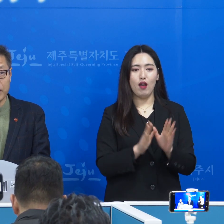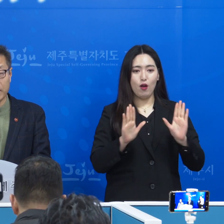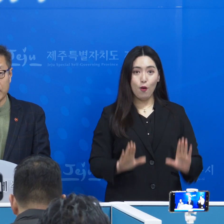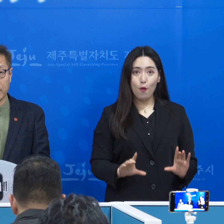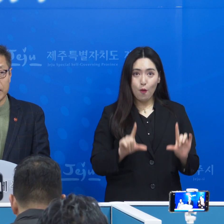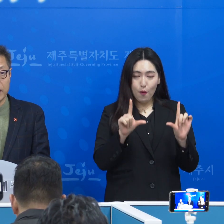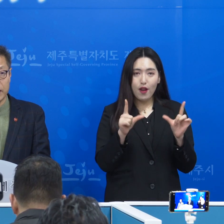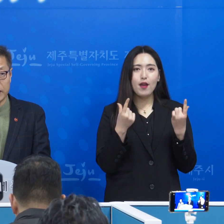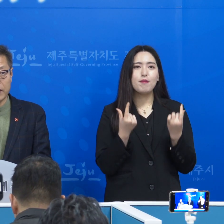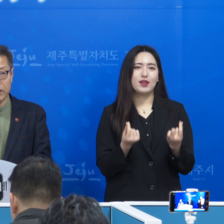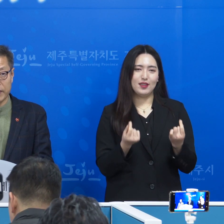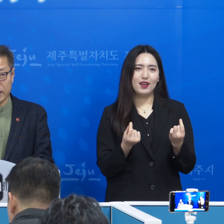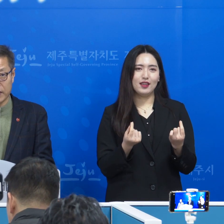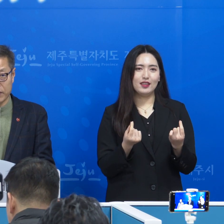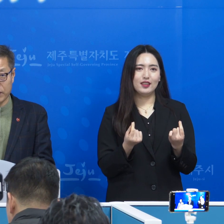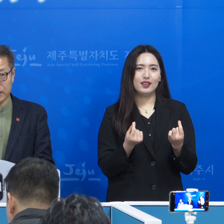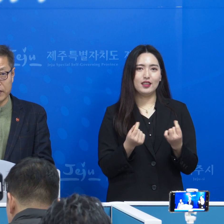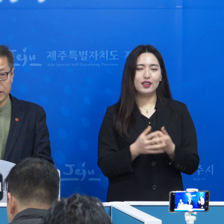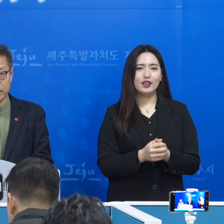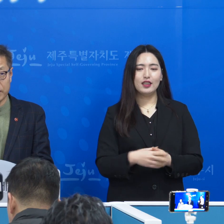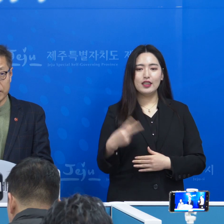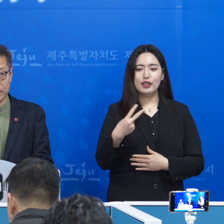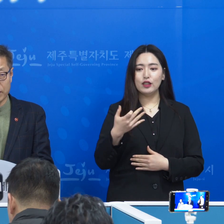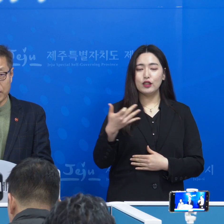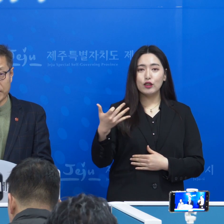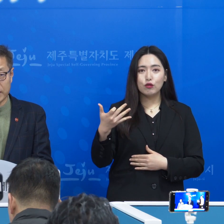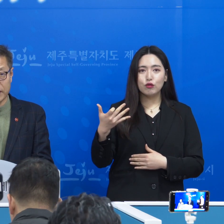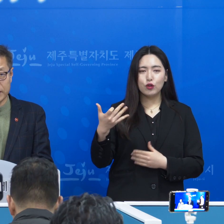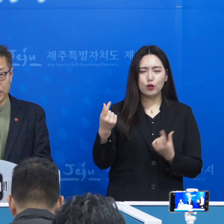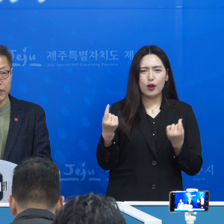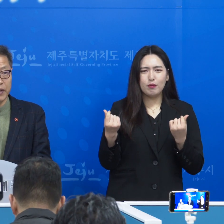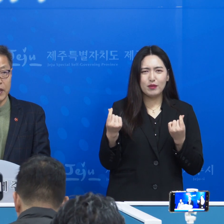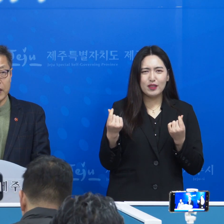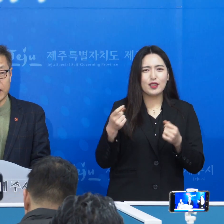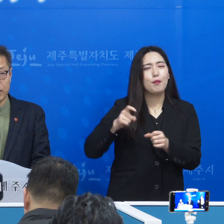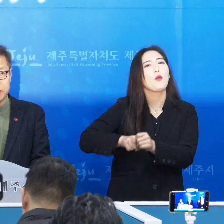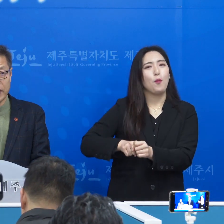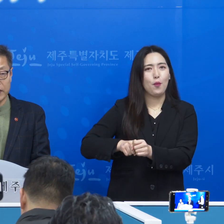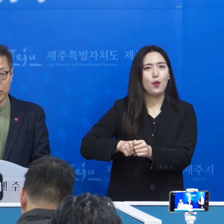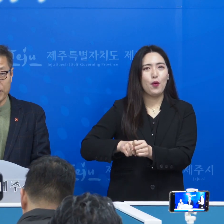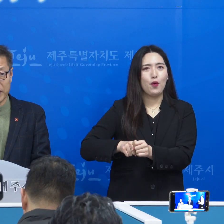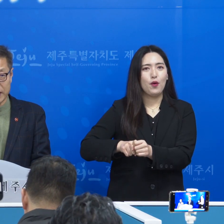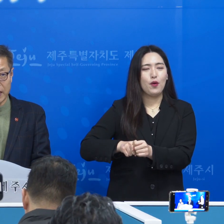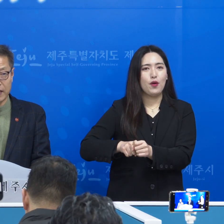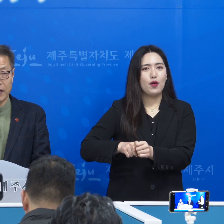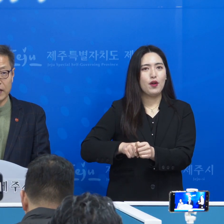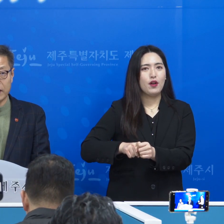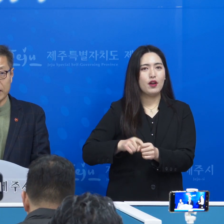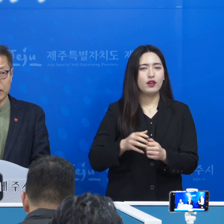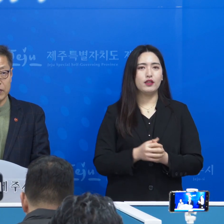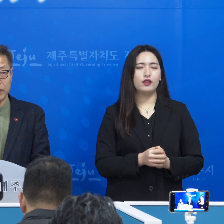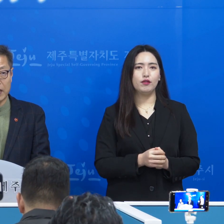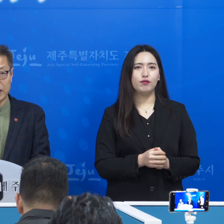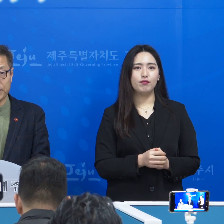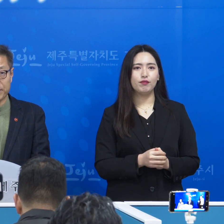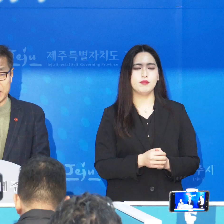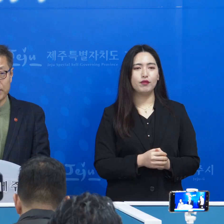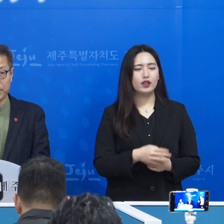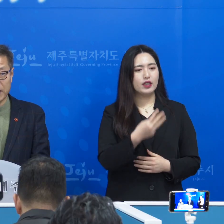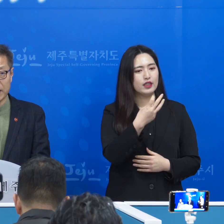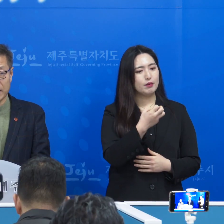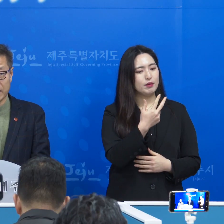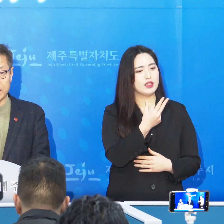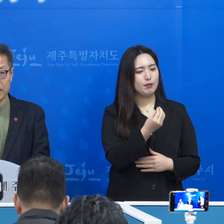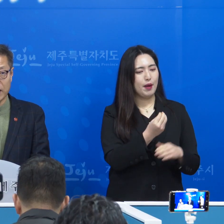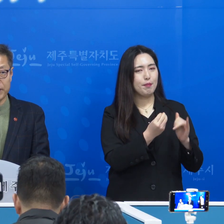올해도 예년과 마찬가지로 2019년도와 마찬가지로 동시간대 5만 명 이상, 총 한